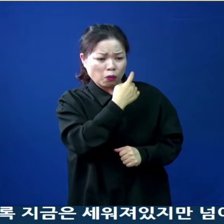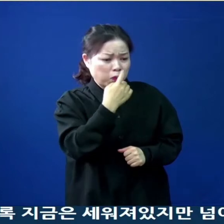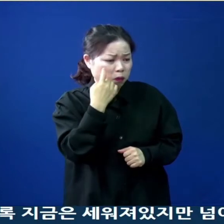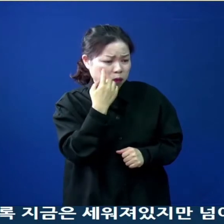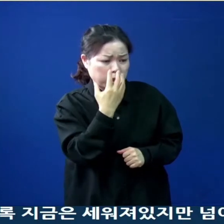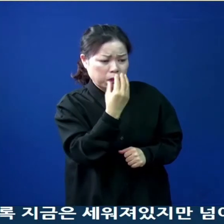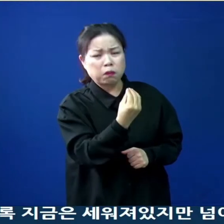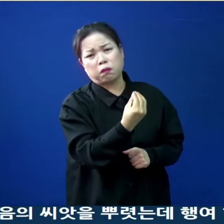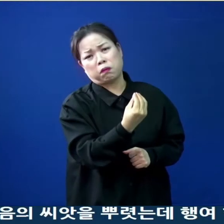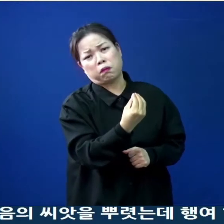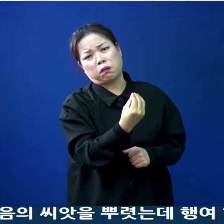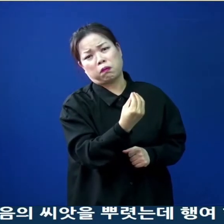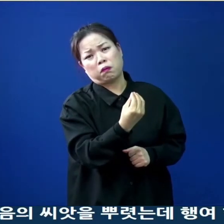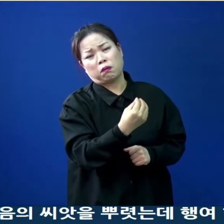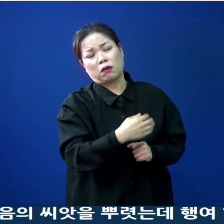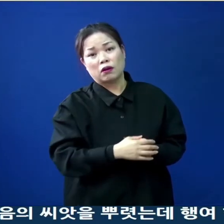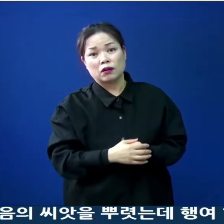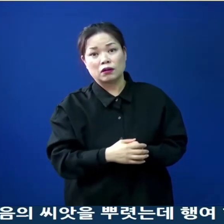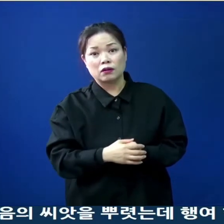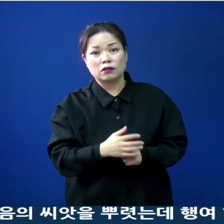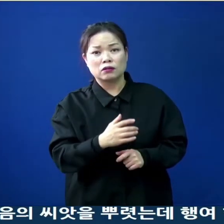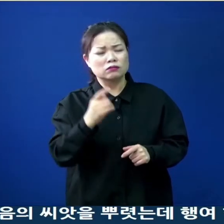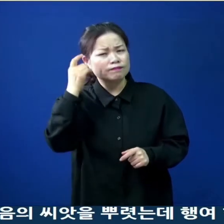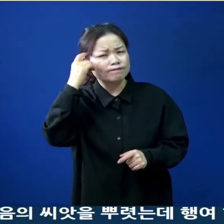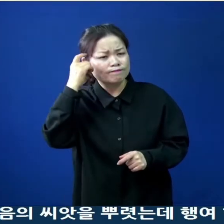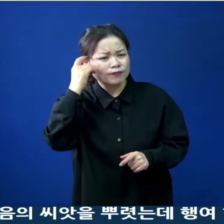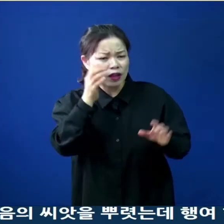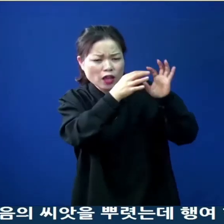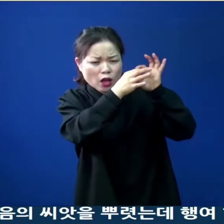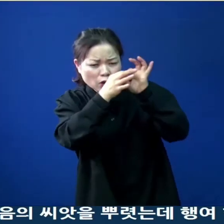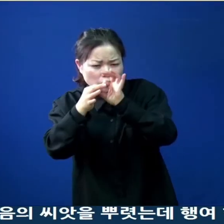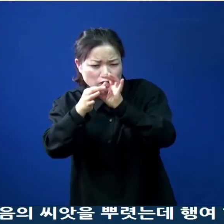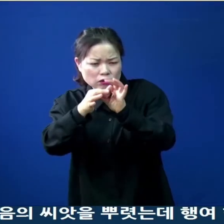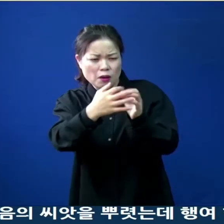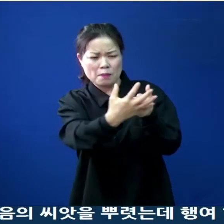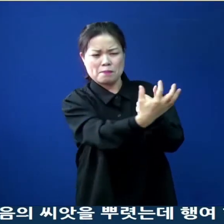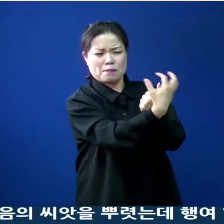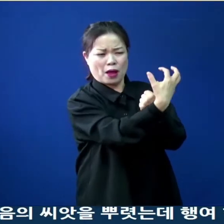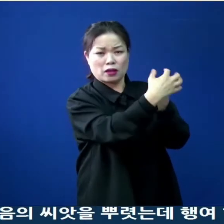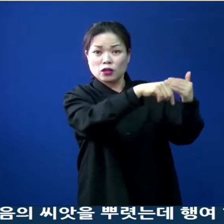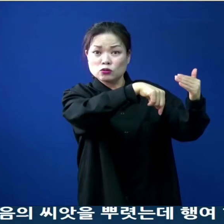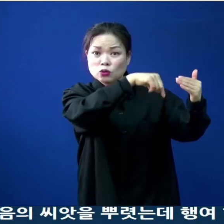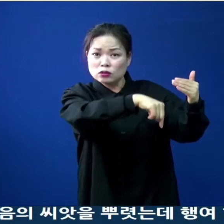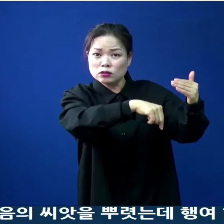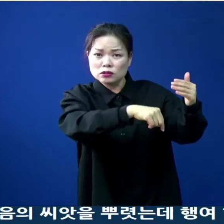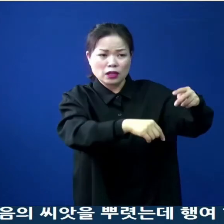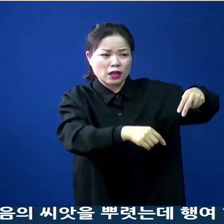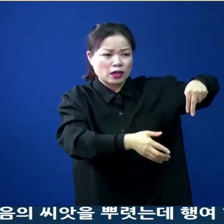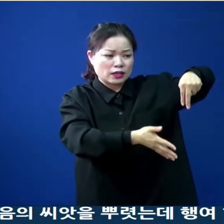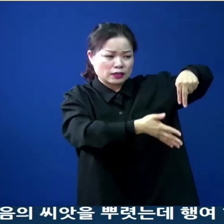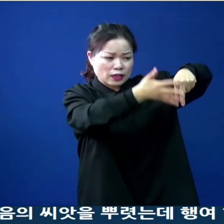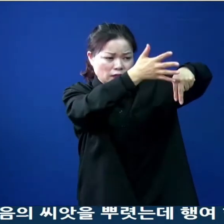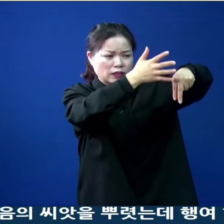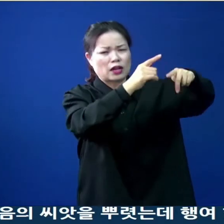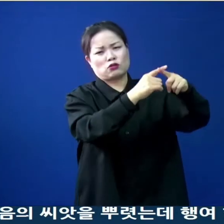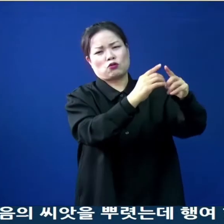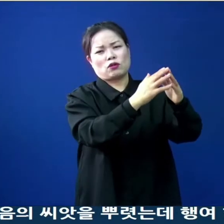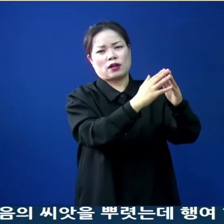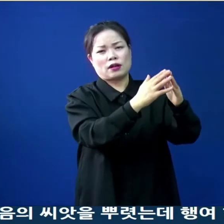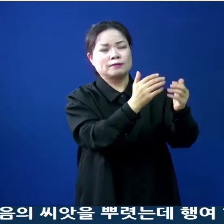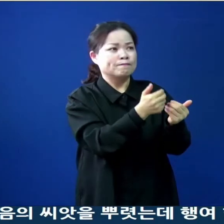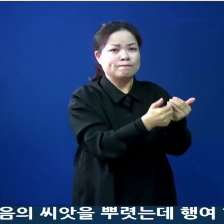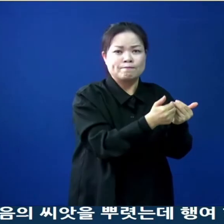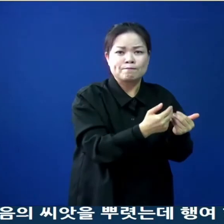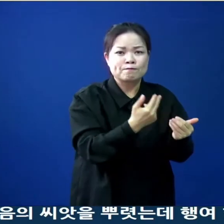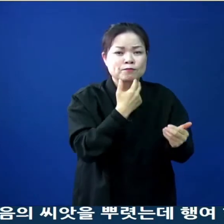확인해야 했습니다. 더 나아가서 계속되는 박해 속에서 이 데살로니가 교회가 흔들리지 않고